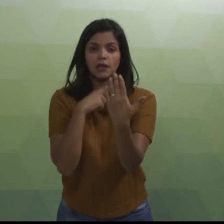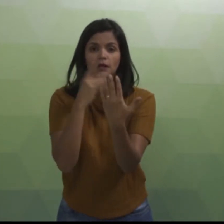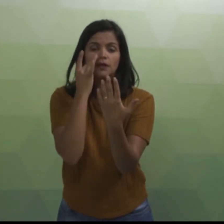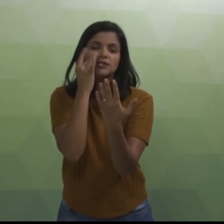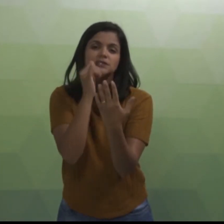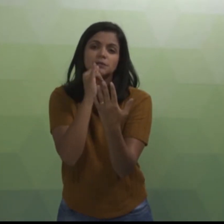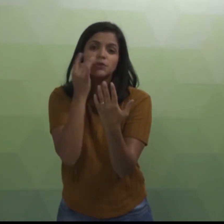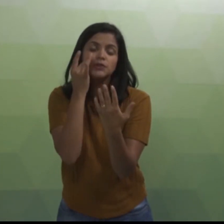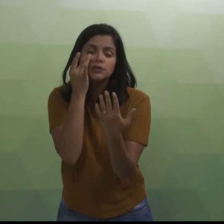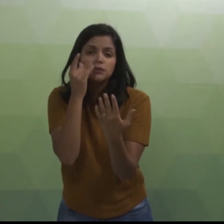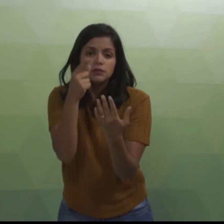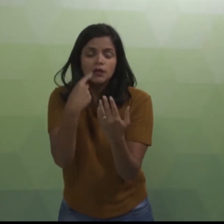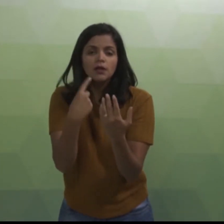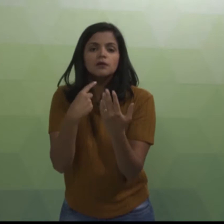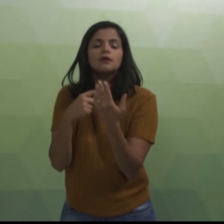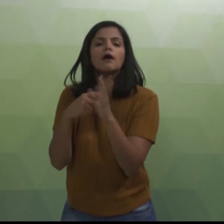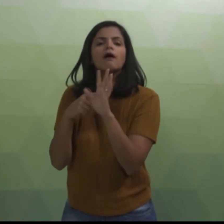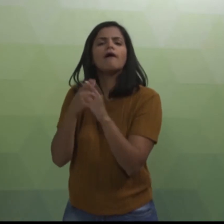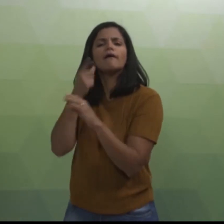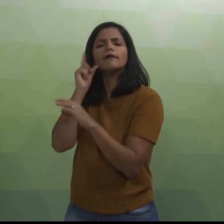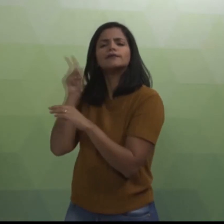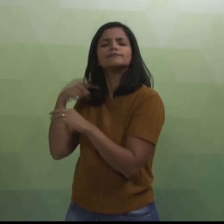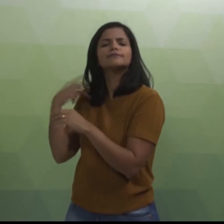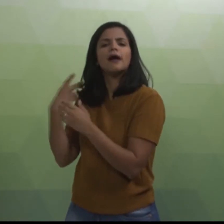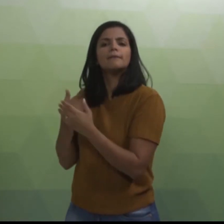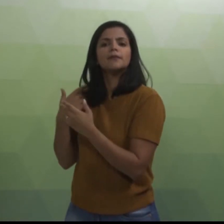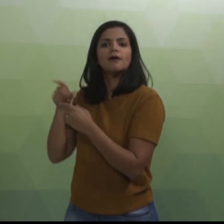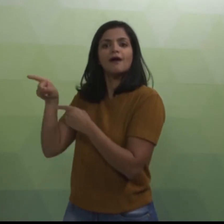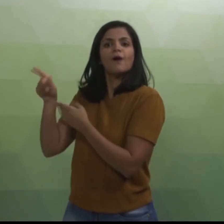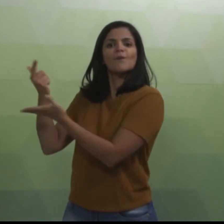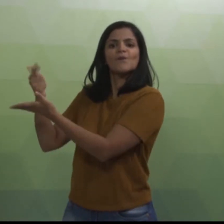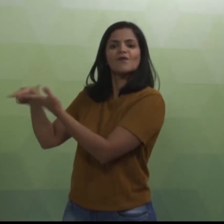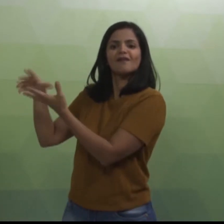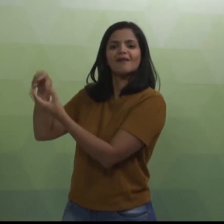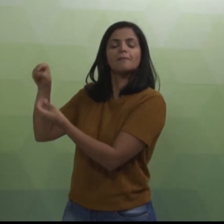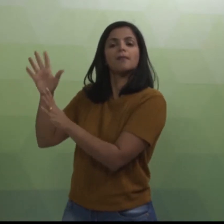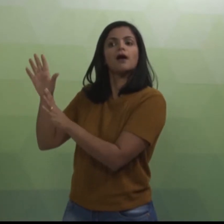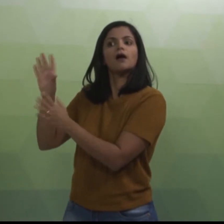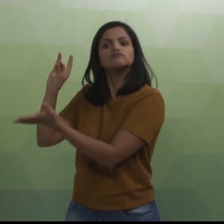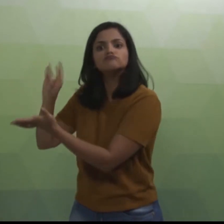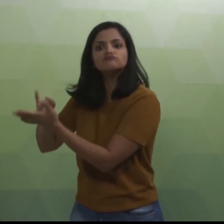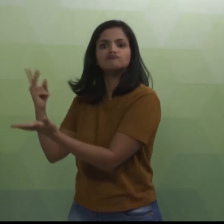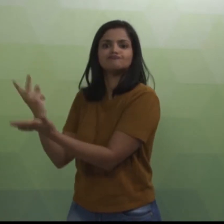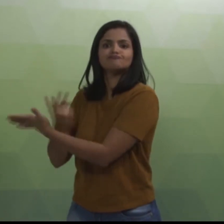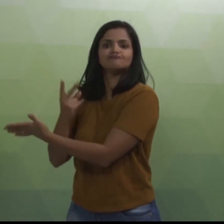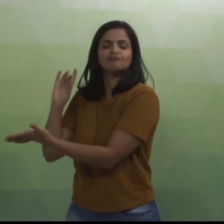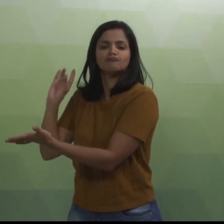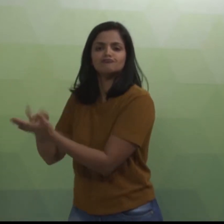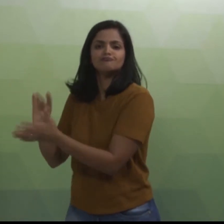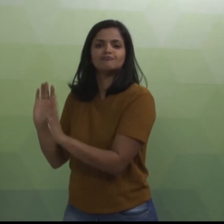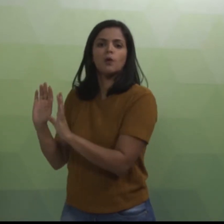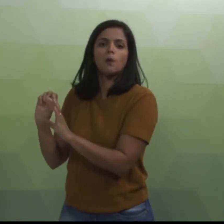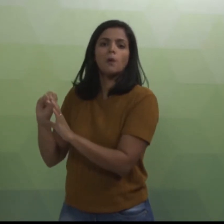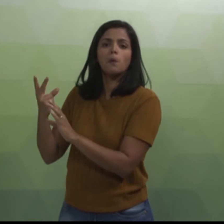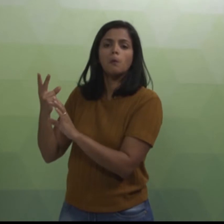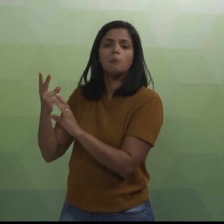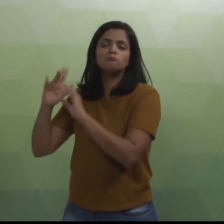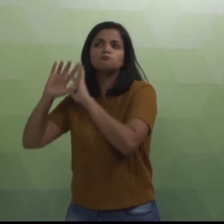Percebam que aqui eu tenho referente na minha frente, presencial. E ao meu lado eu coloco